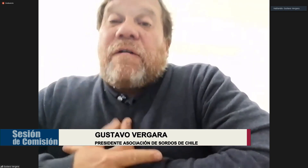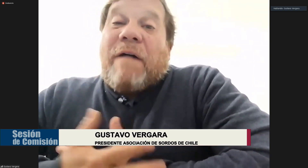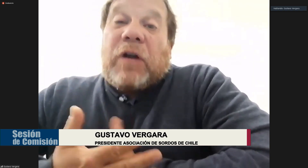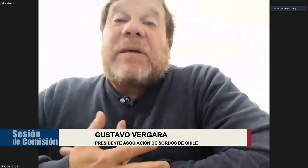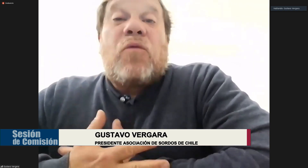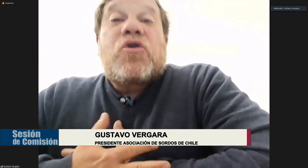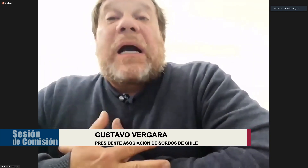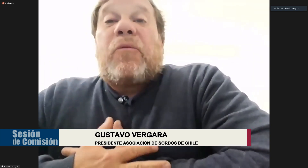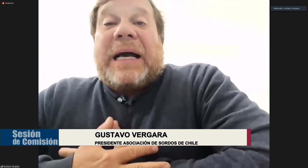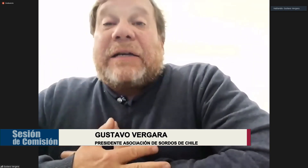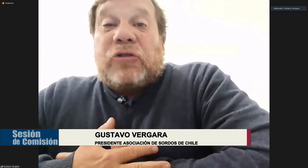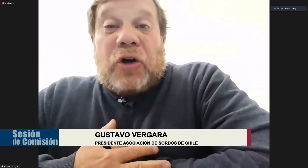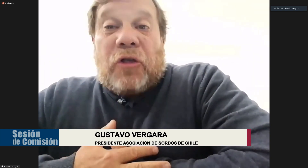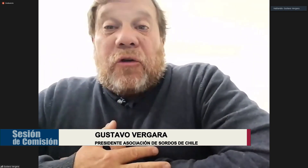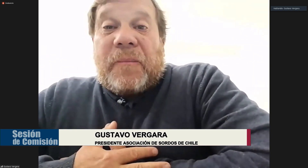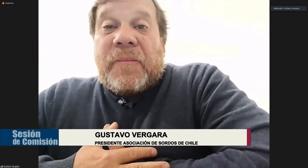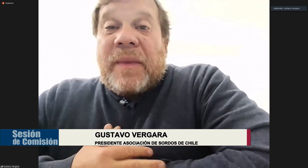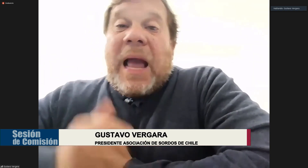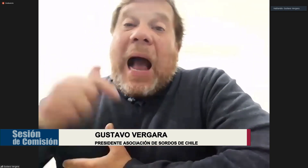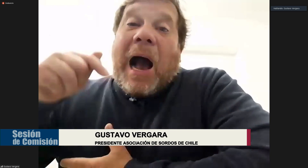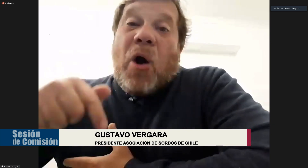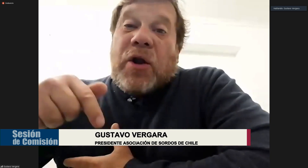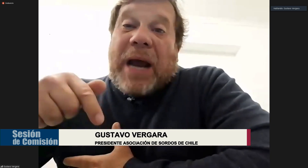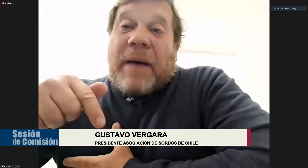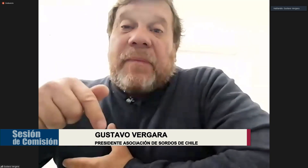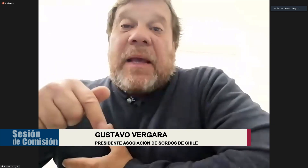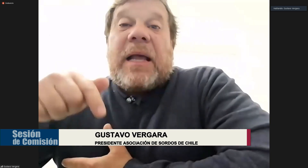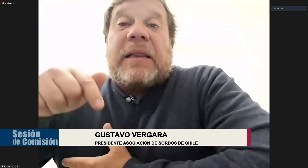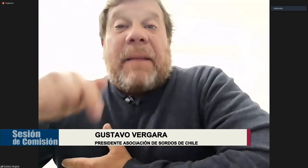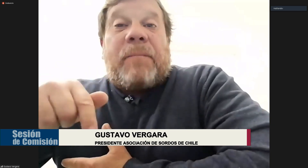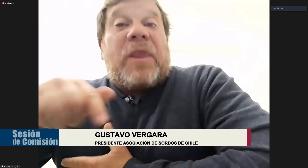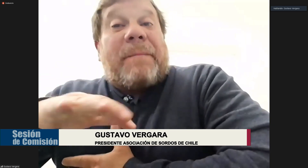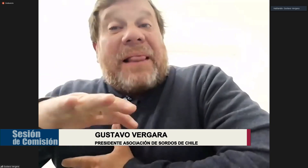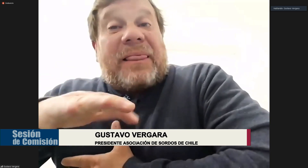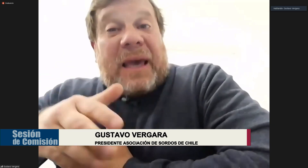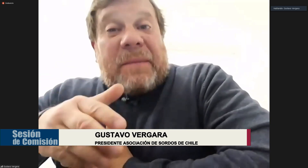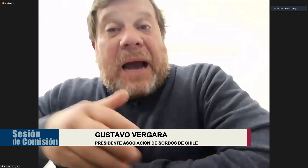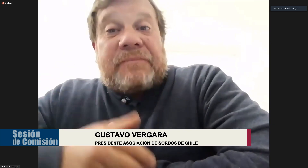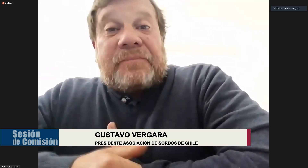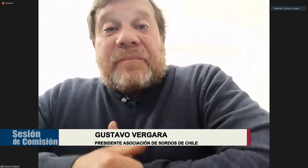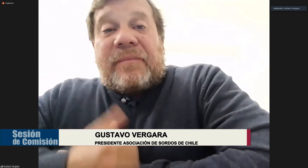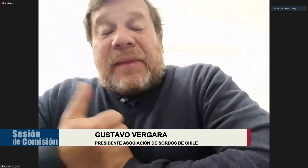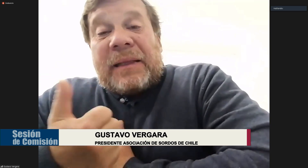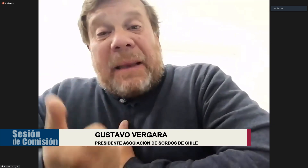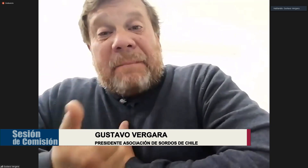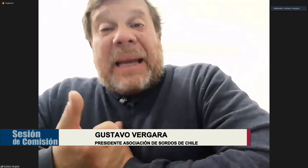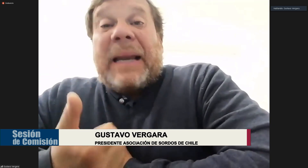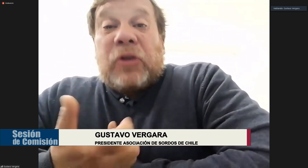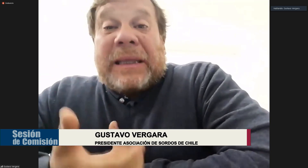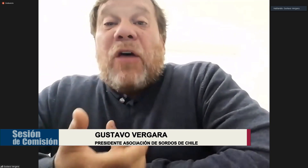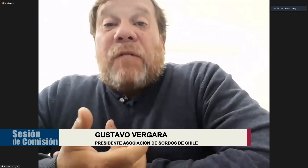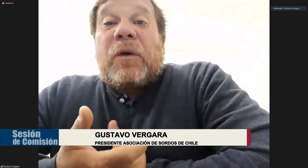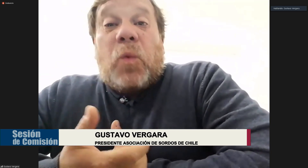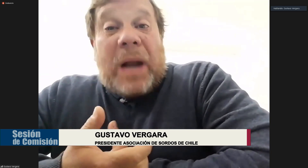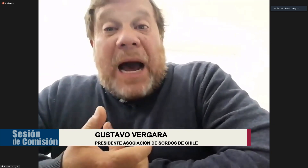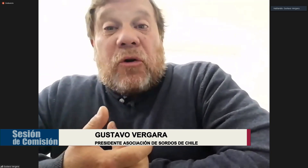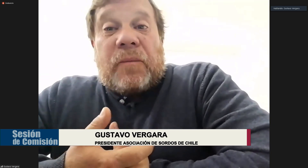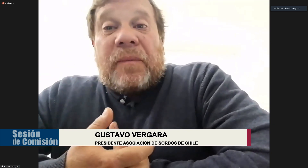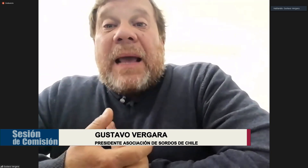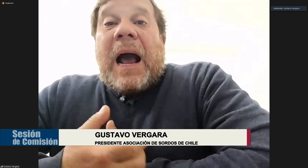favorece mucho a la comunidad sorda. Ahora, en tiempos de pandemia, también Estado vinculado, a